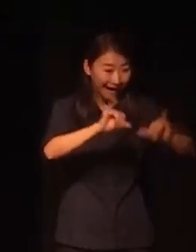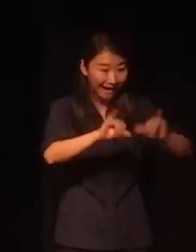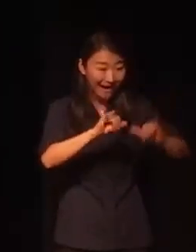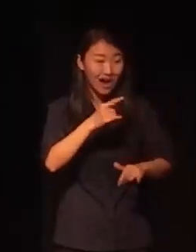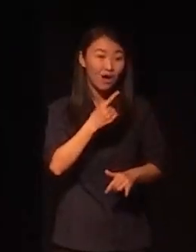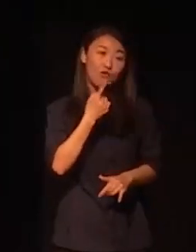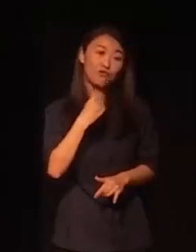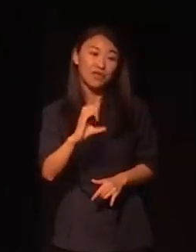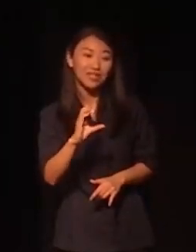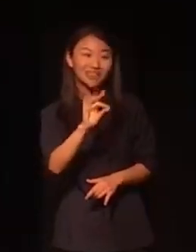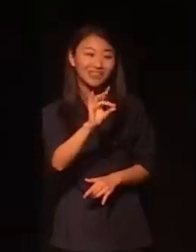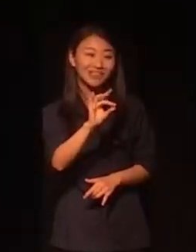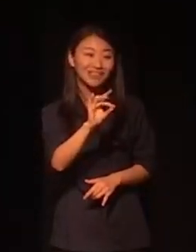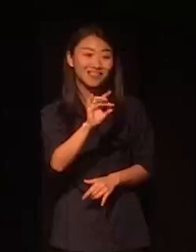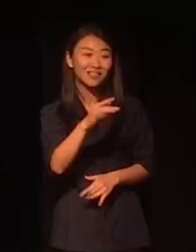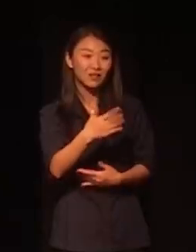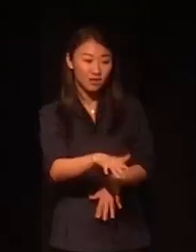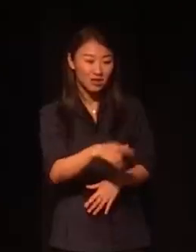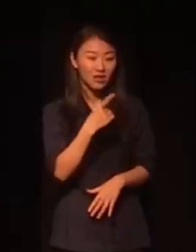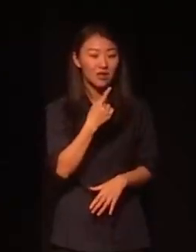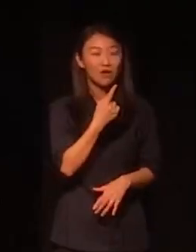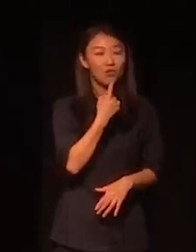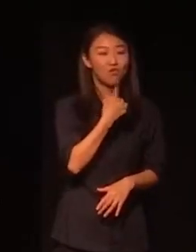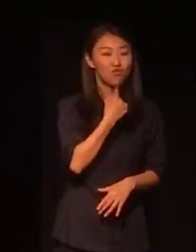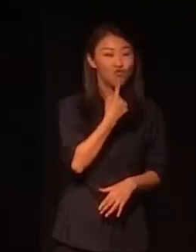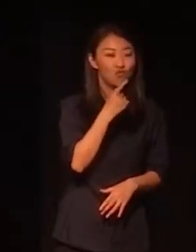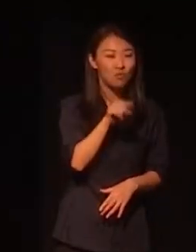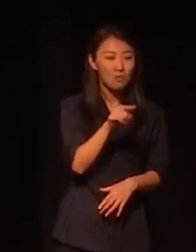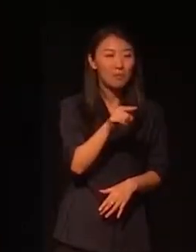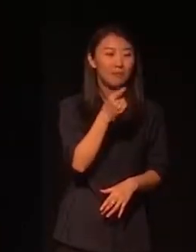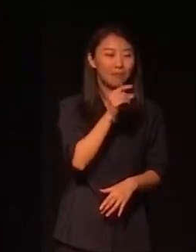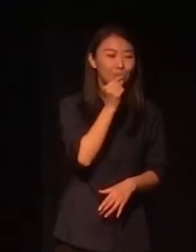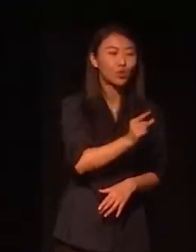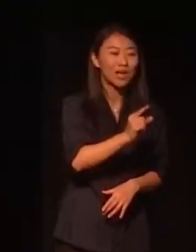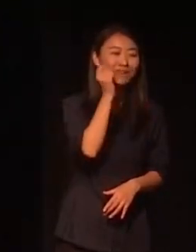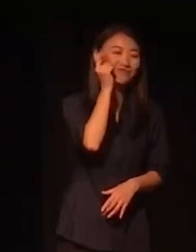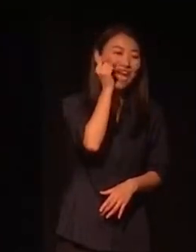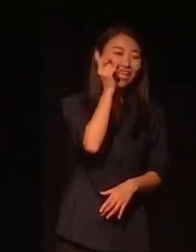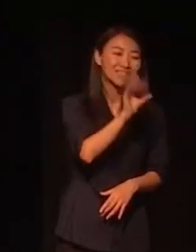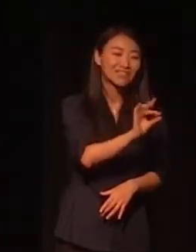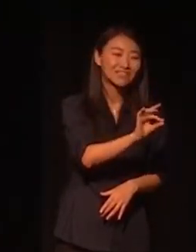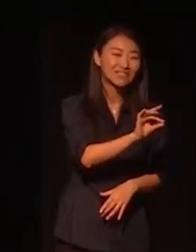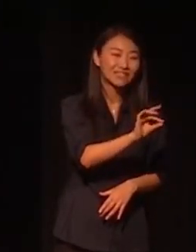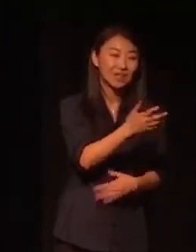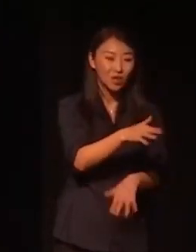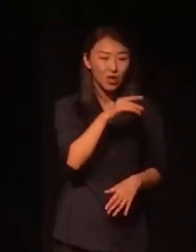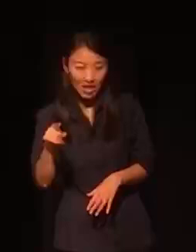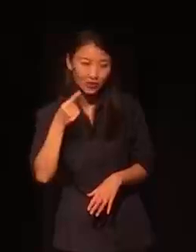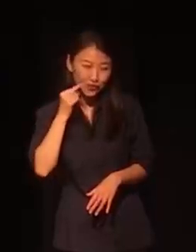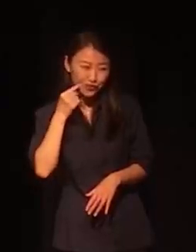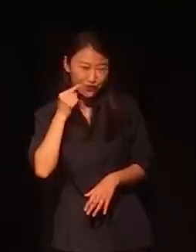tomato sauce, for instance, it will be in brown sauce. If you put in some sour sauce, it will be 潮